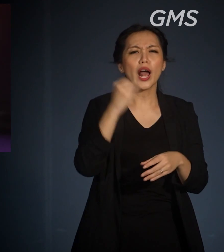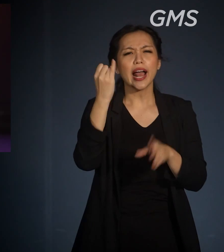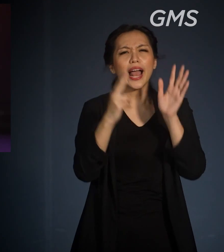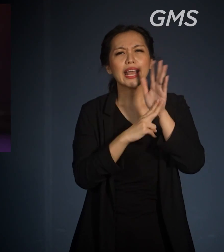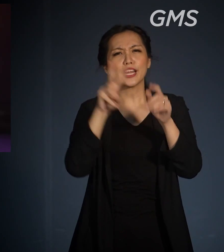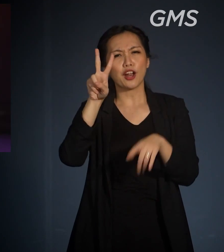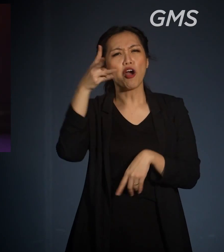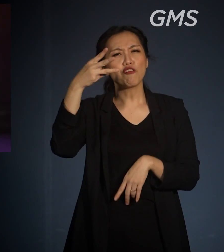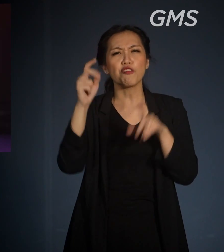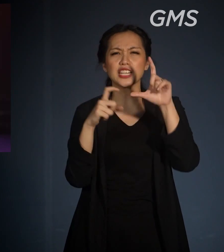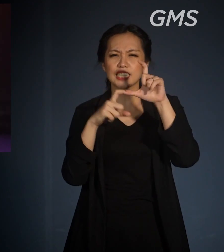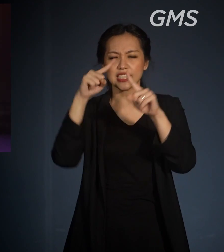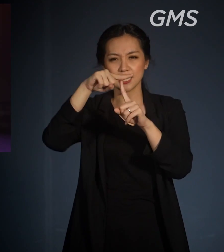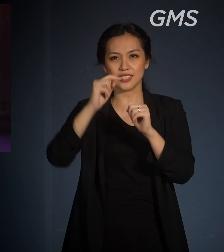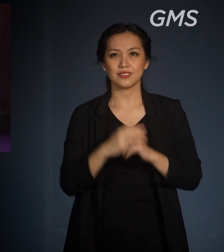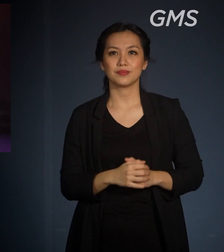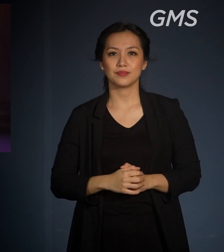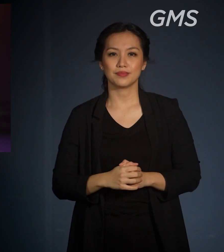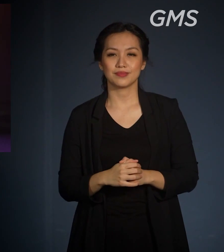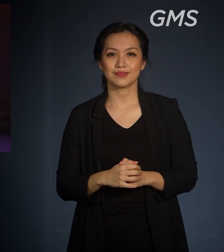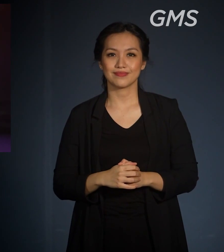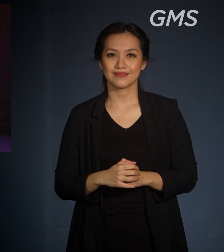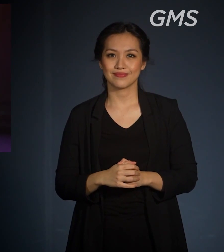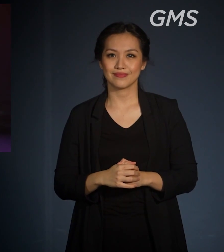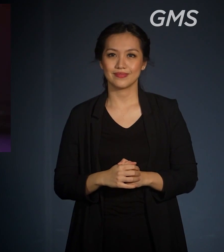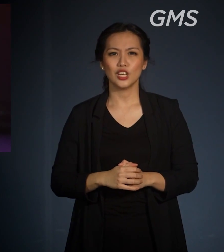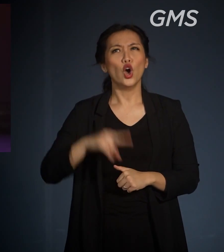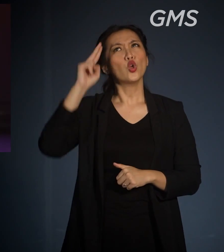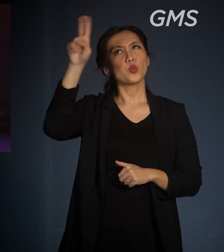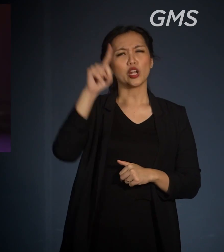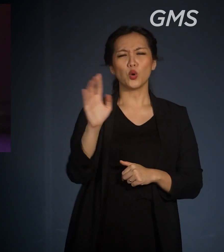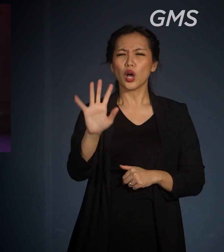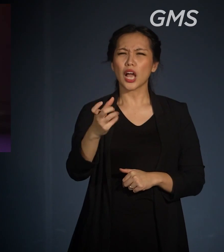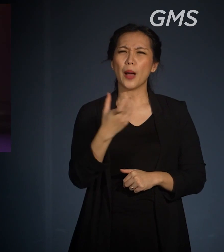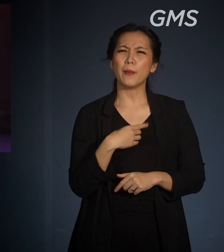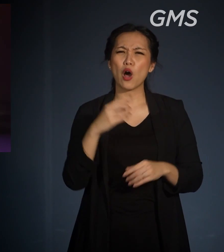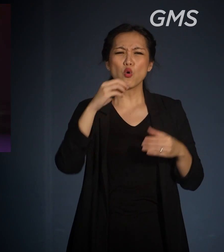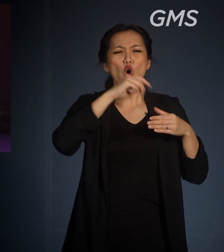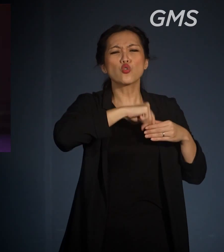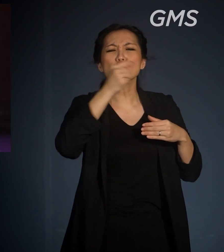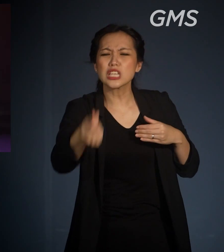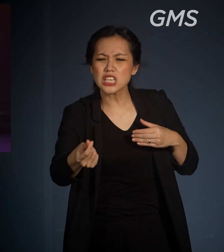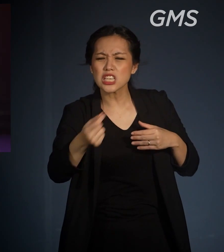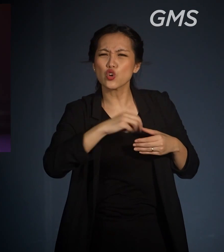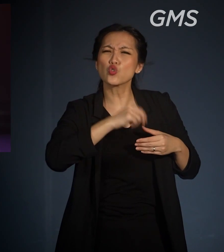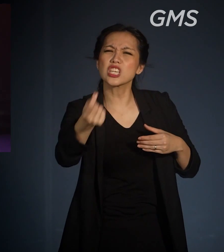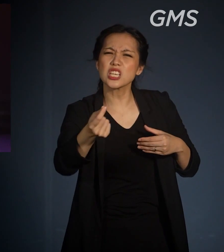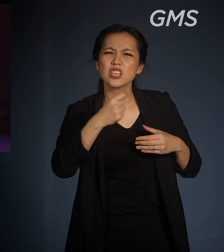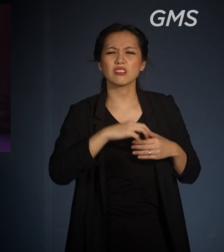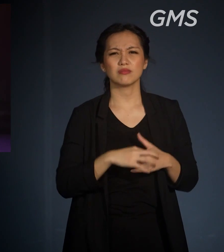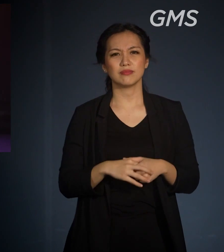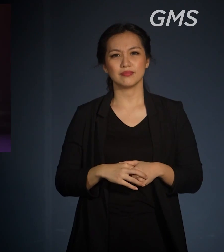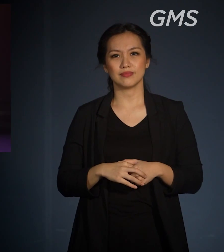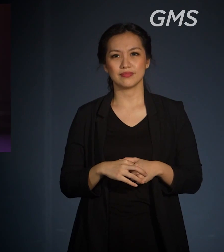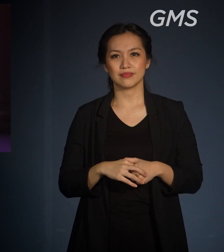hal dalam kehidupan kita. Tentunya Tuhan itu nggak mau rugi. Yang jadi pertanyaan, apakah Tuhan itu